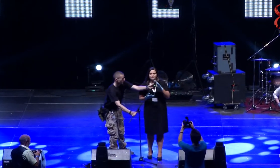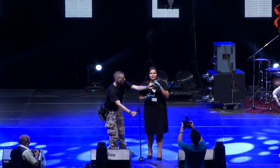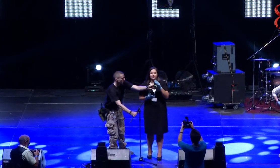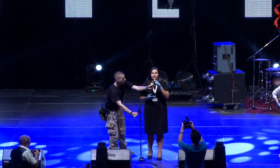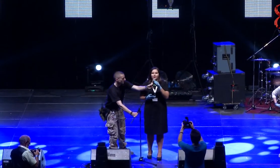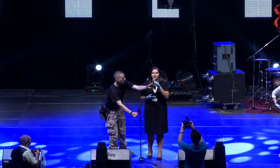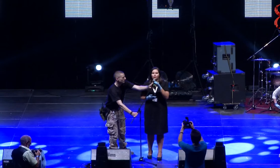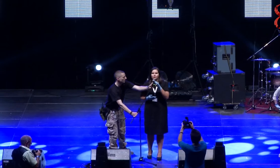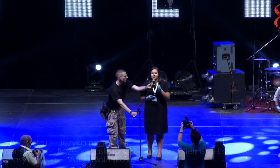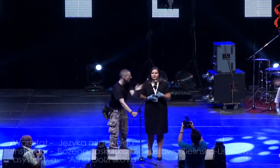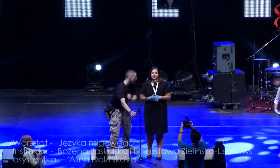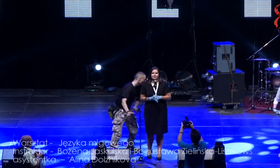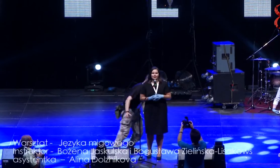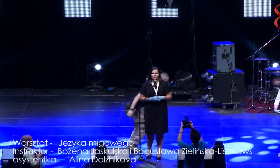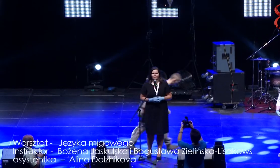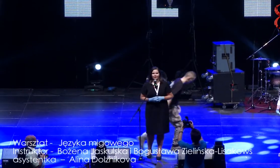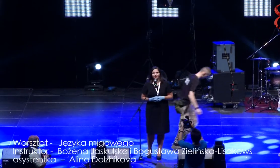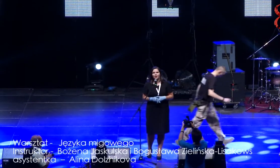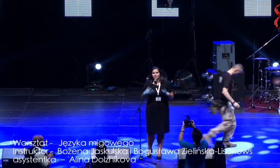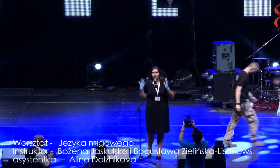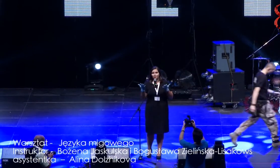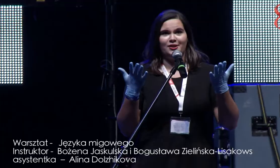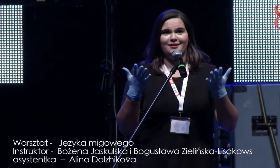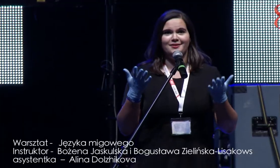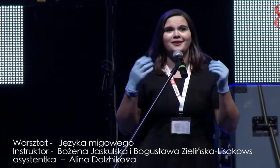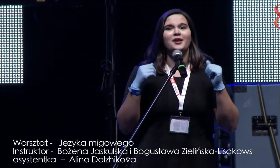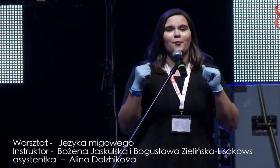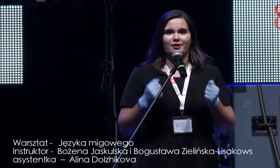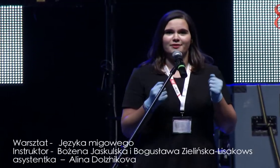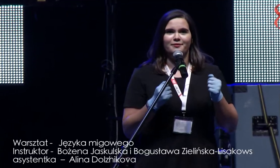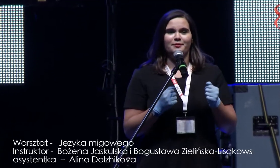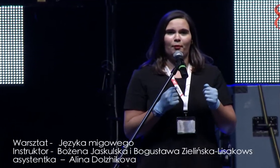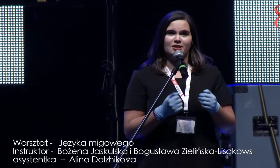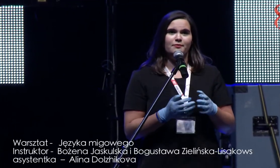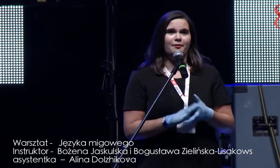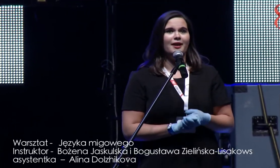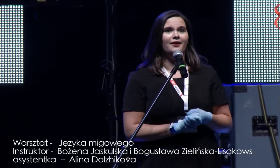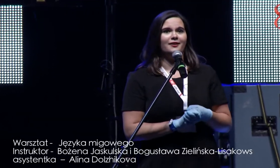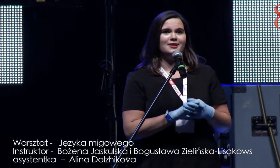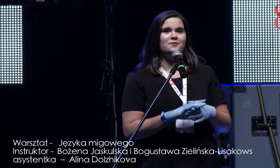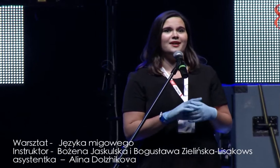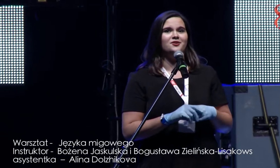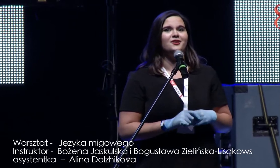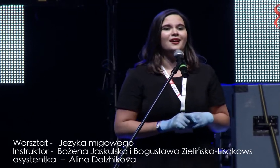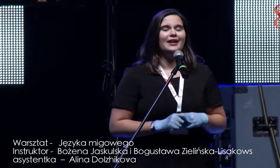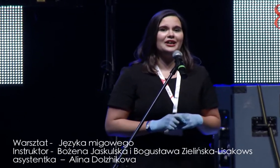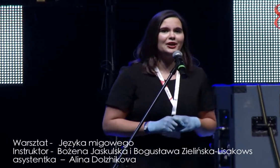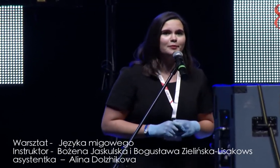intensywny kurs języka migowego. Przygotujcie ręce, pokażemy wam, jak zamigać hymn